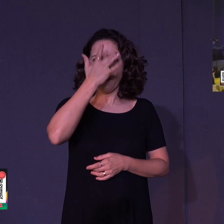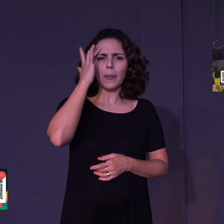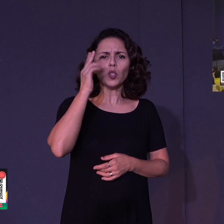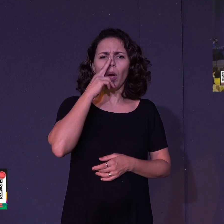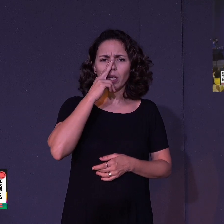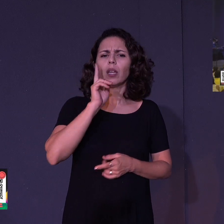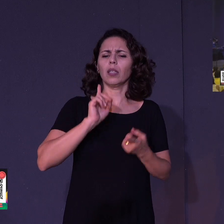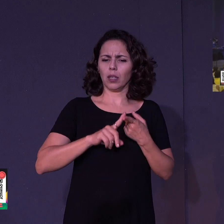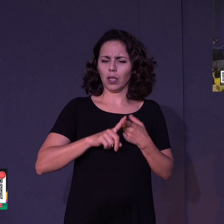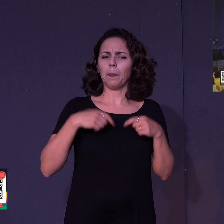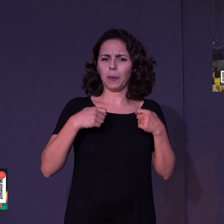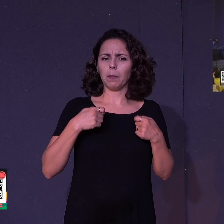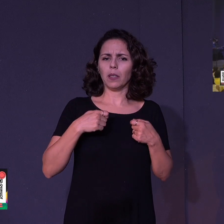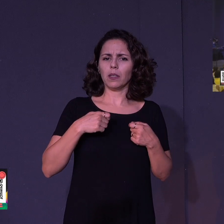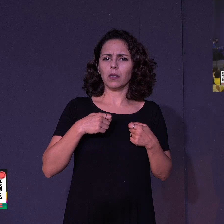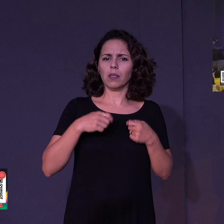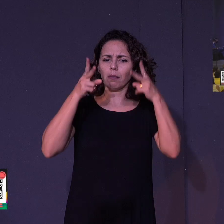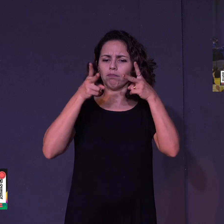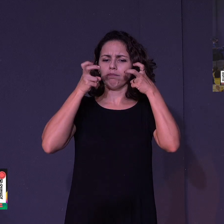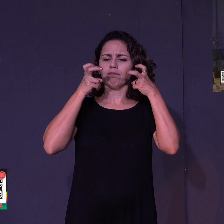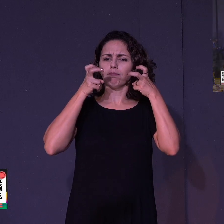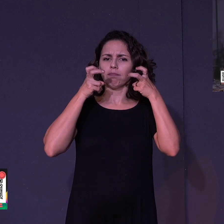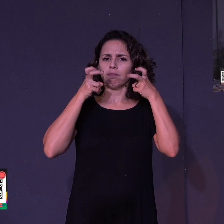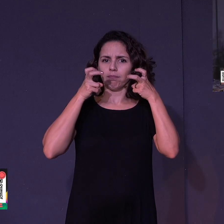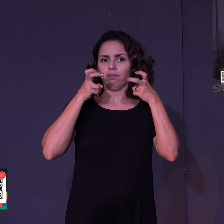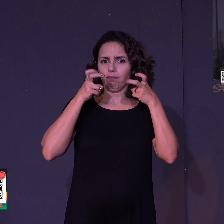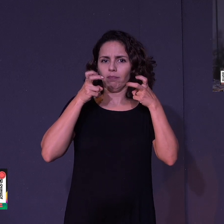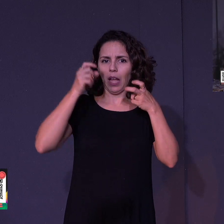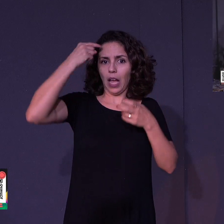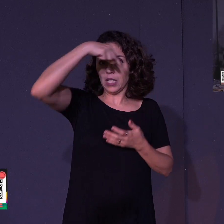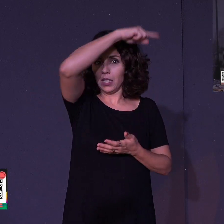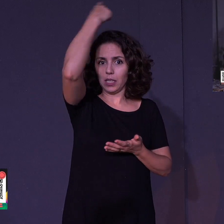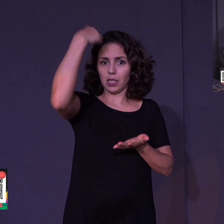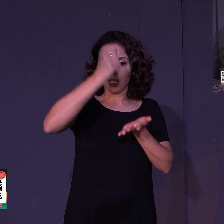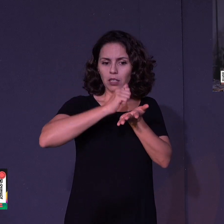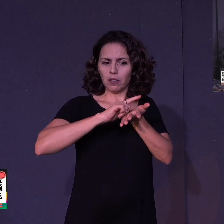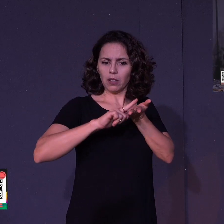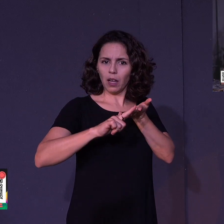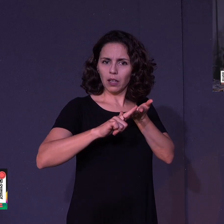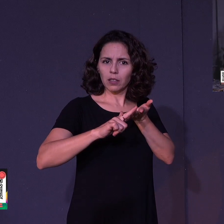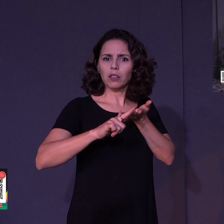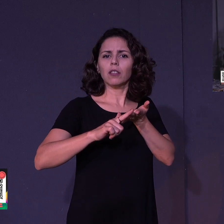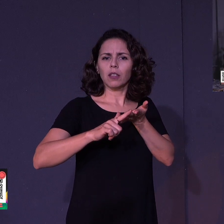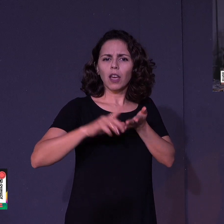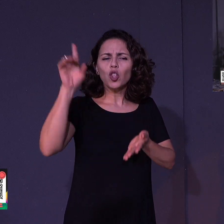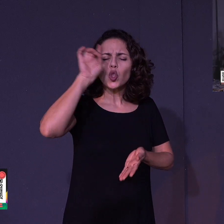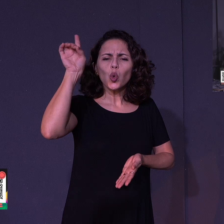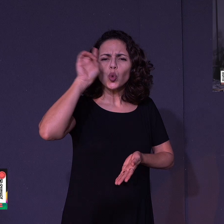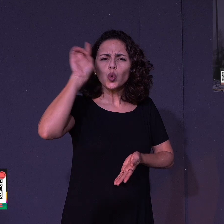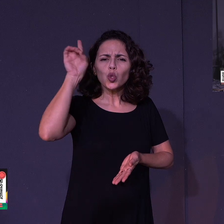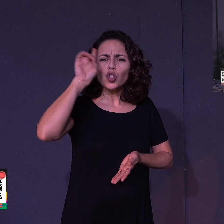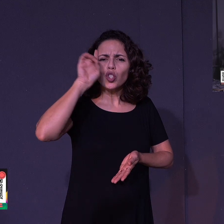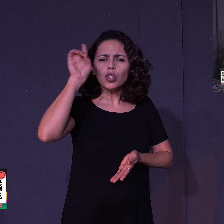porque a santificação é diária. Nós precisamos de estar submissos à palavra de Deus diariamente. Se nós não